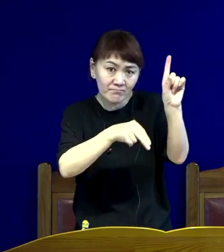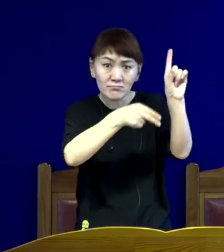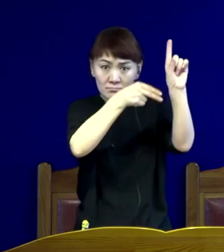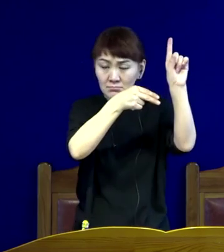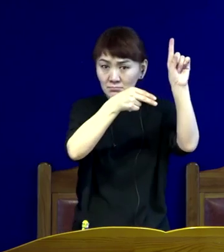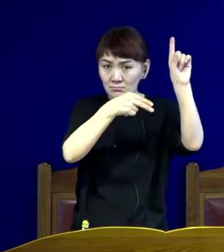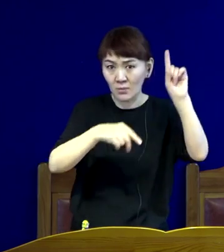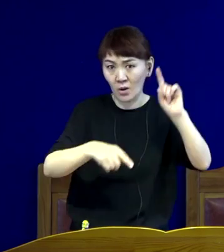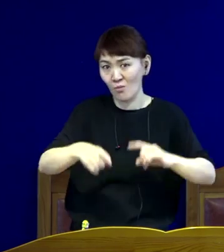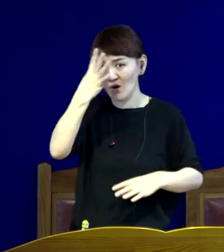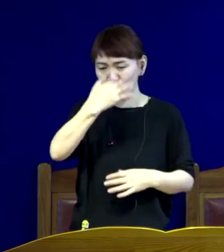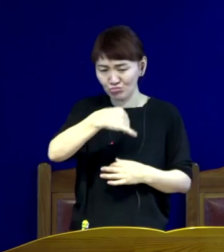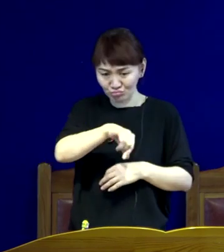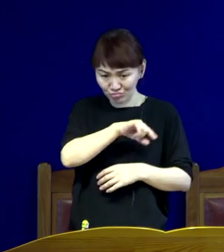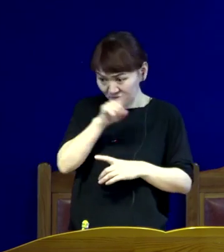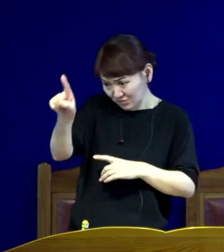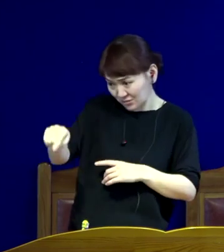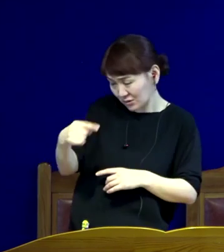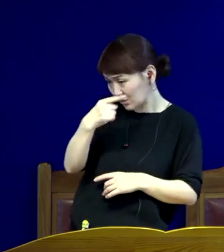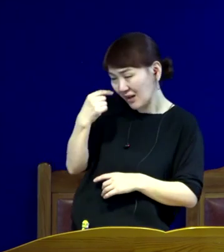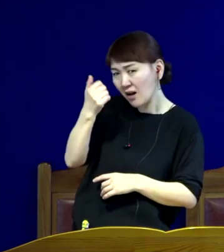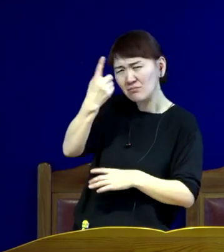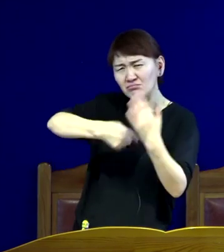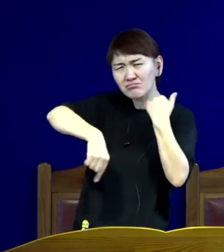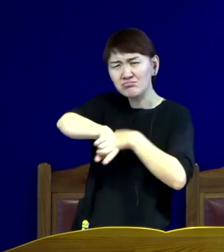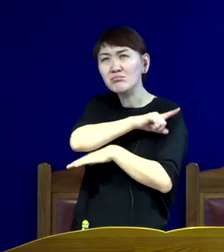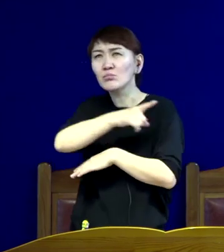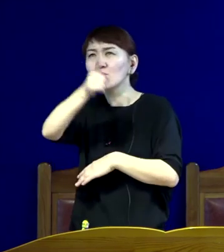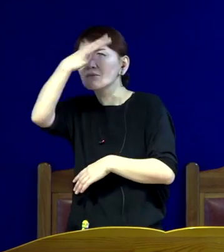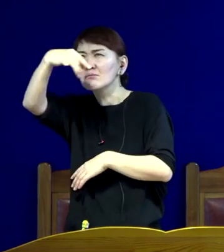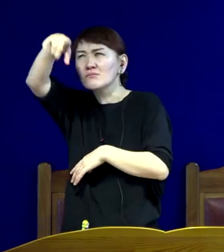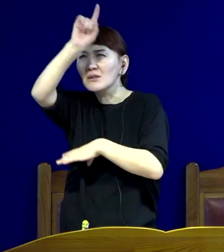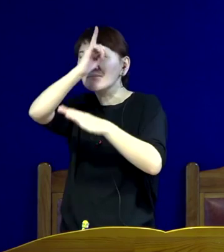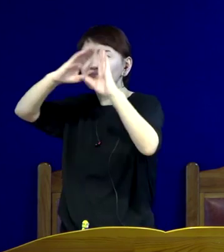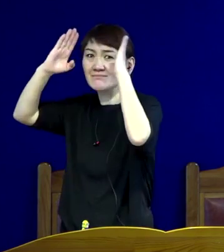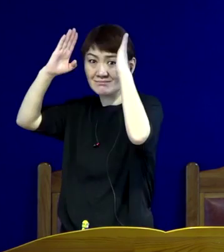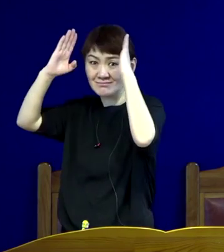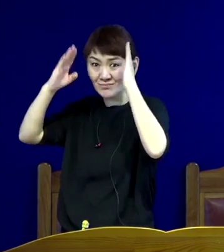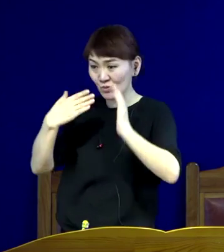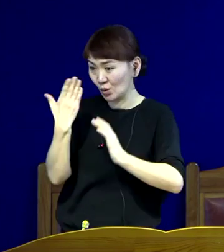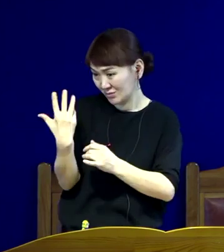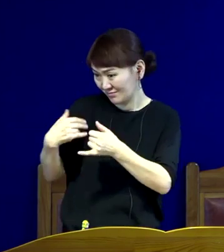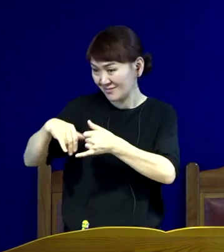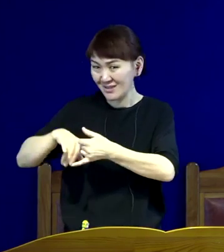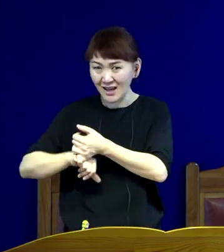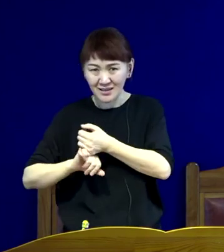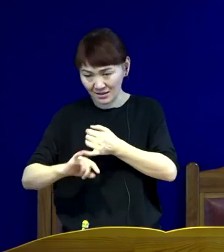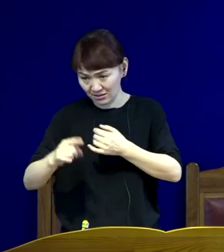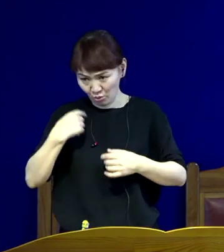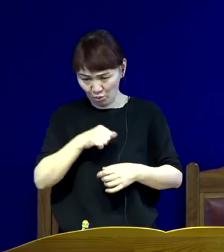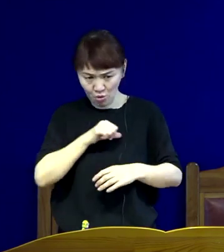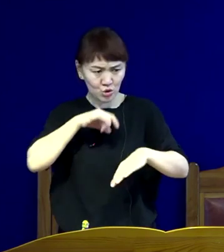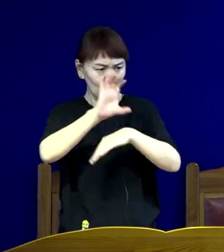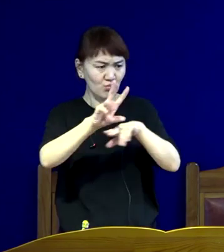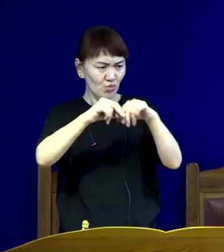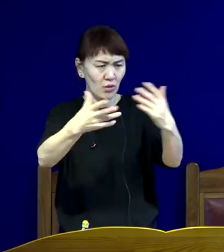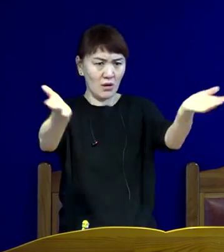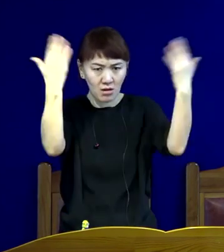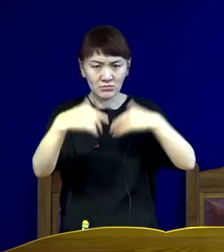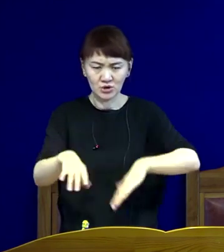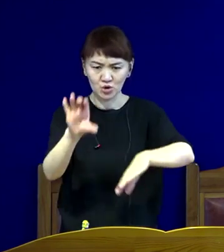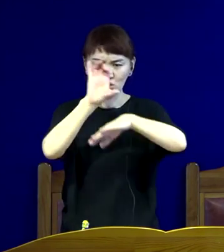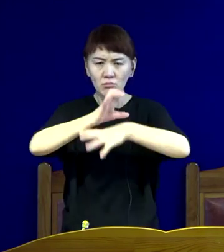хувьд бурхан нэгдгээрт байгаа хүн байна. Ном Пава түүний эхнэр өөрийнхөө гэрийг чуулган болгож хэрэглэж байгаа. Энэ